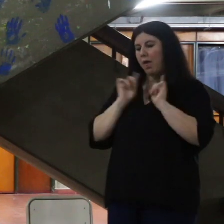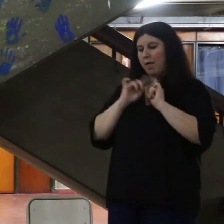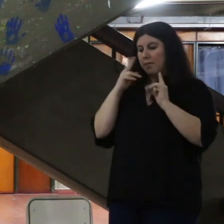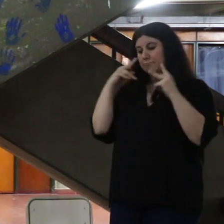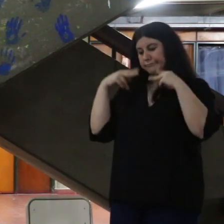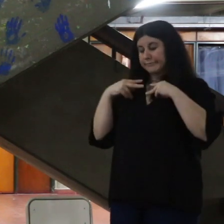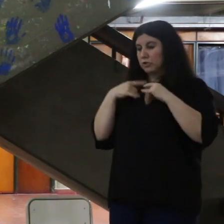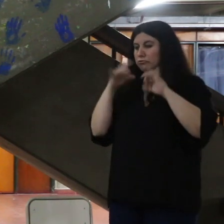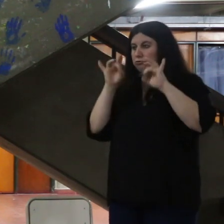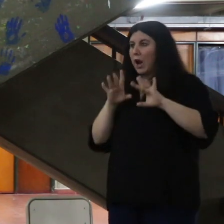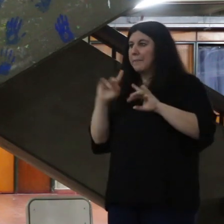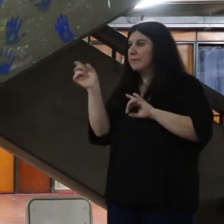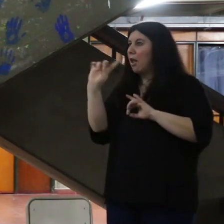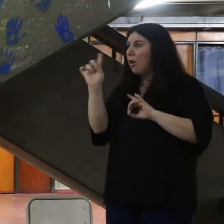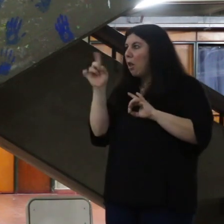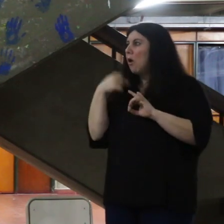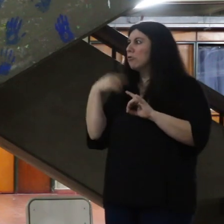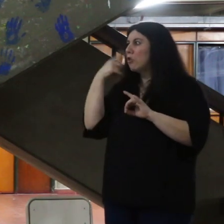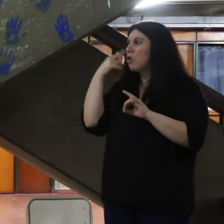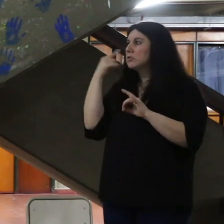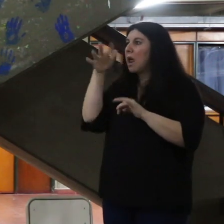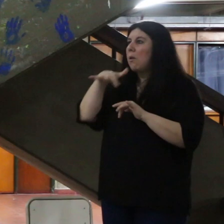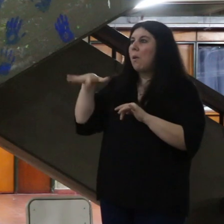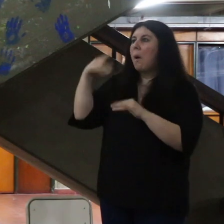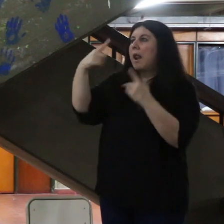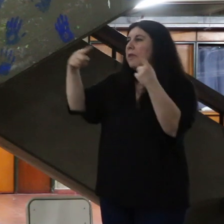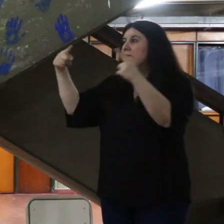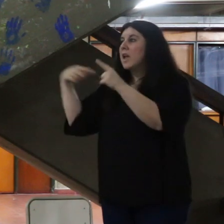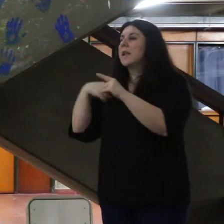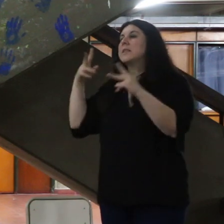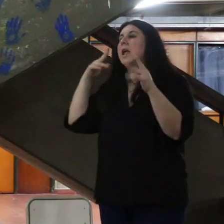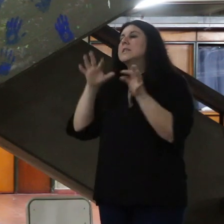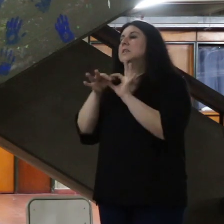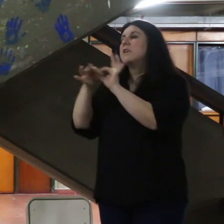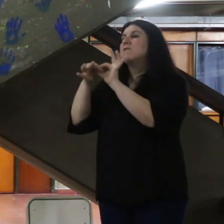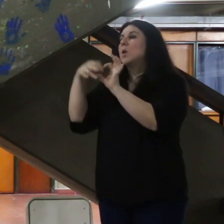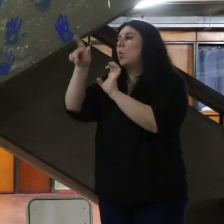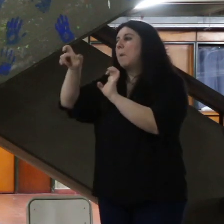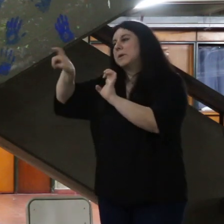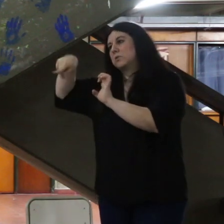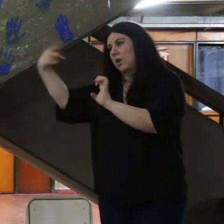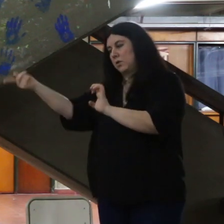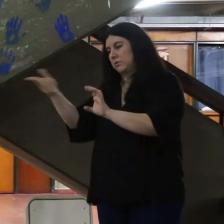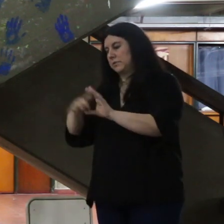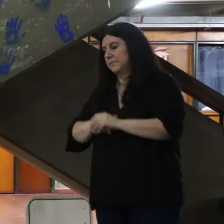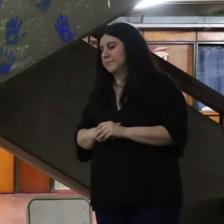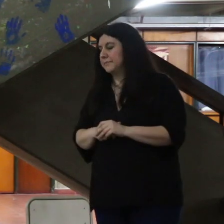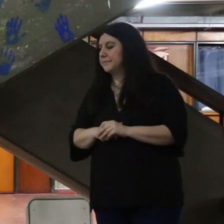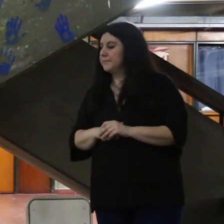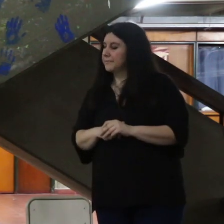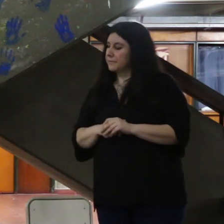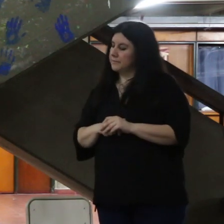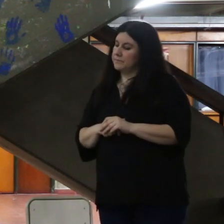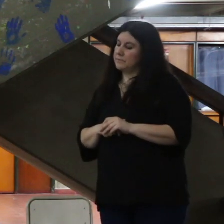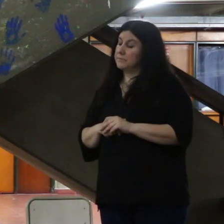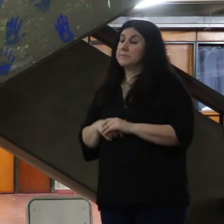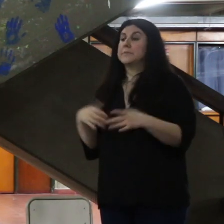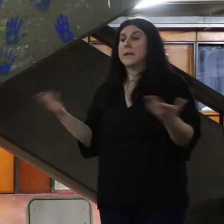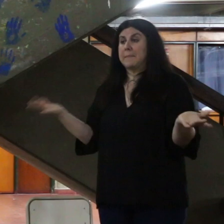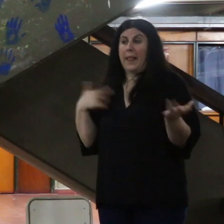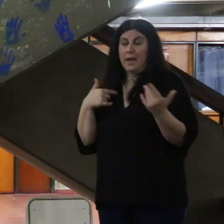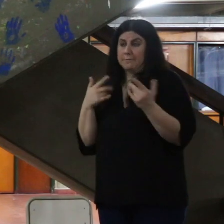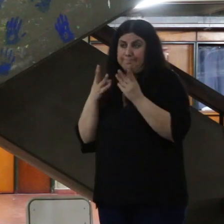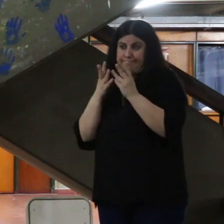cercano. Celebro profundamente esa medida y aprovecho para decirlo. Y para